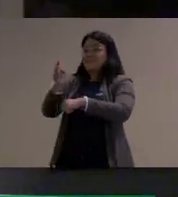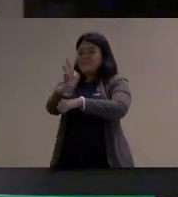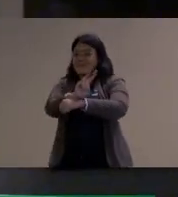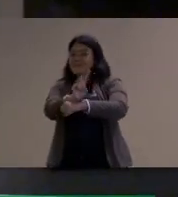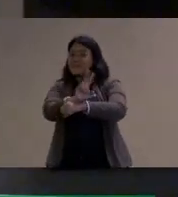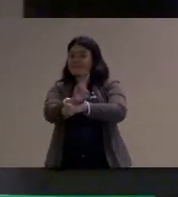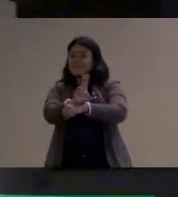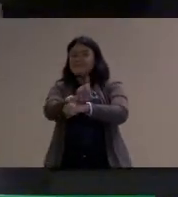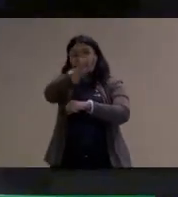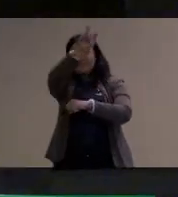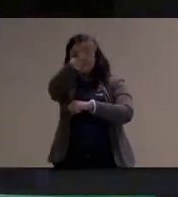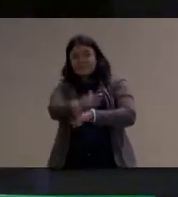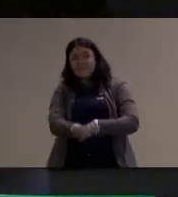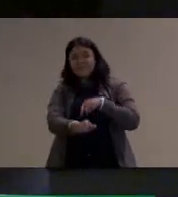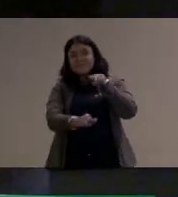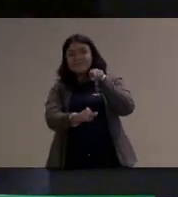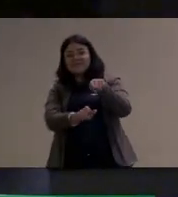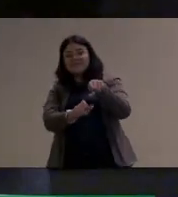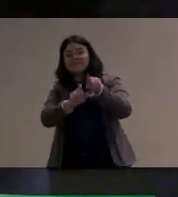supervisora